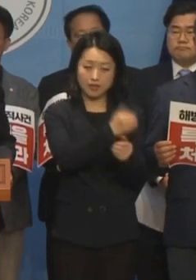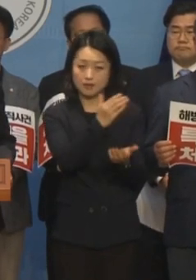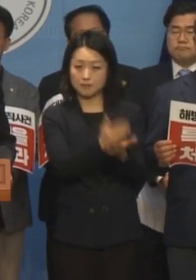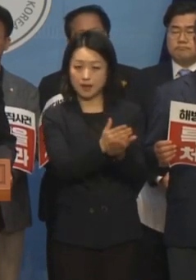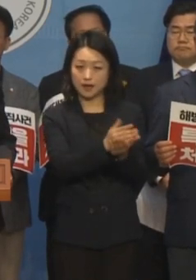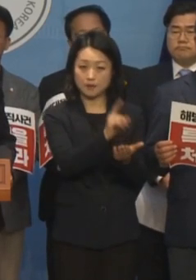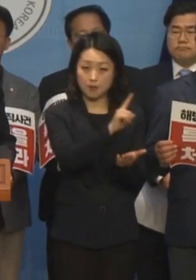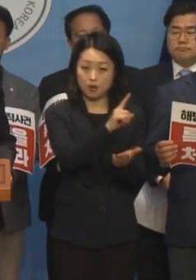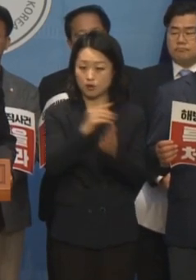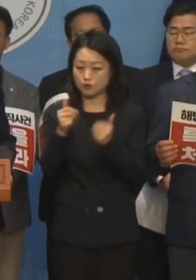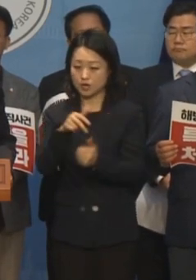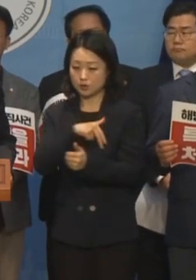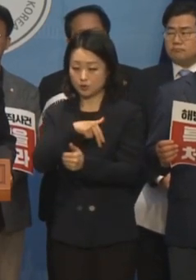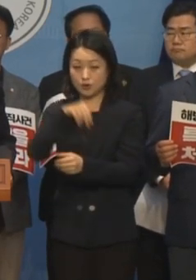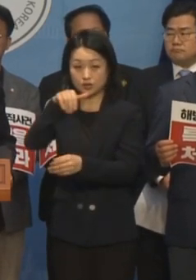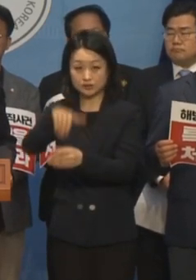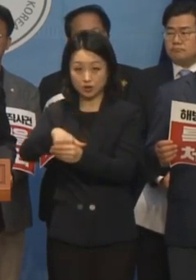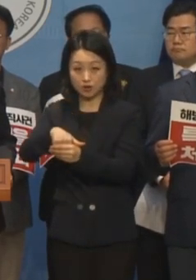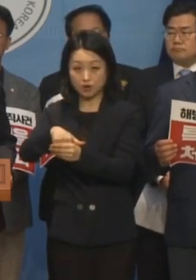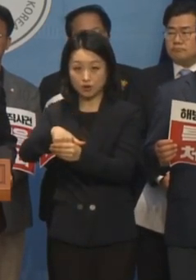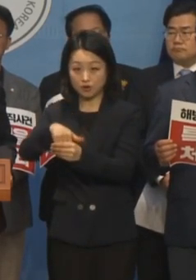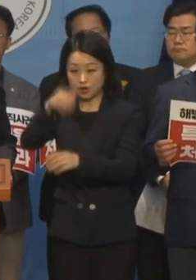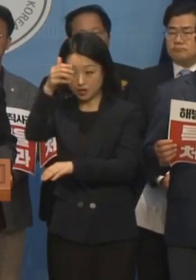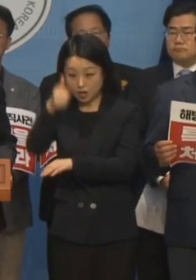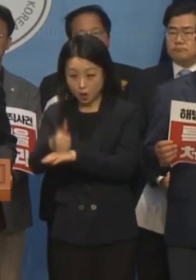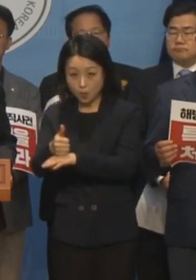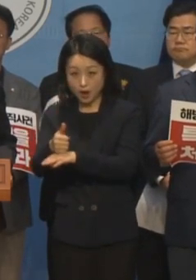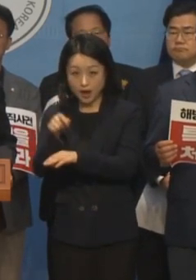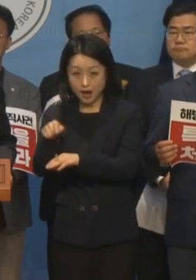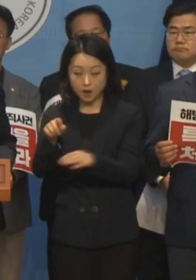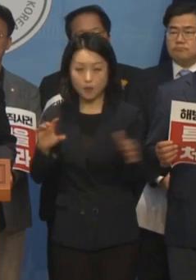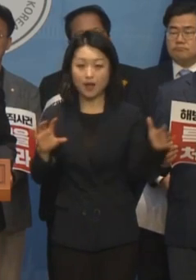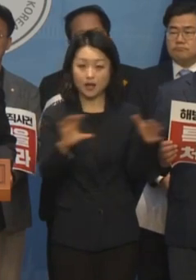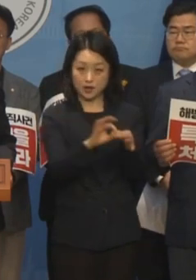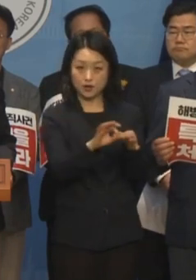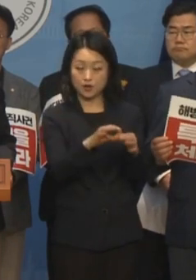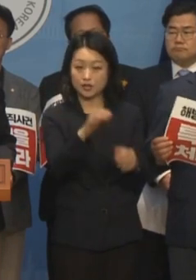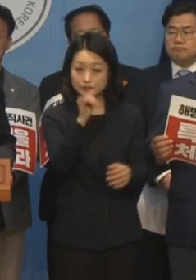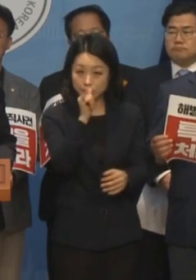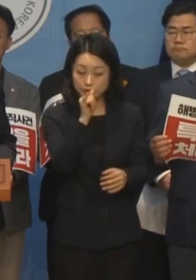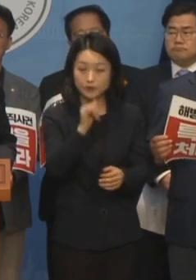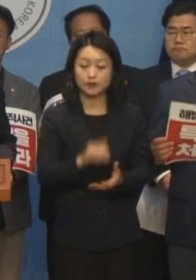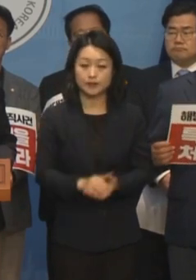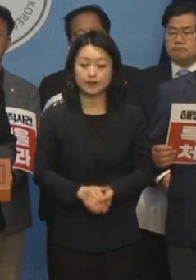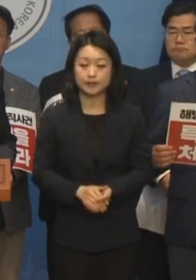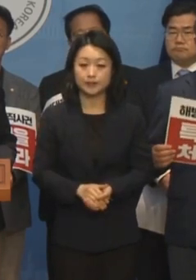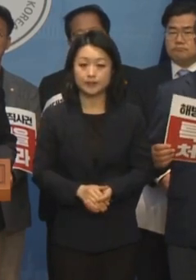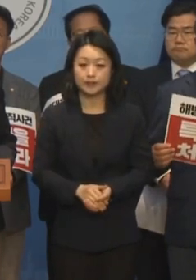총선 민심 수용 여부의 바로미터라고 생각합니다.